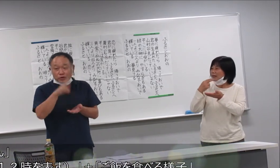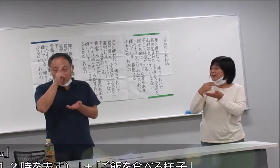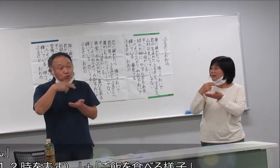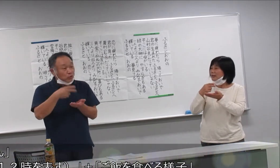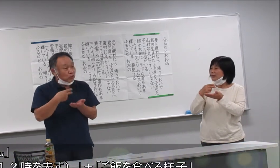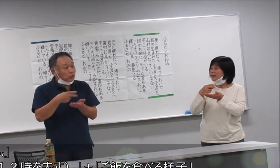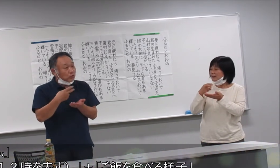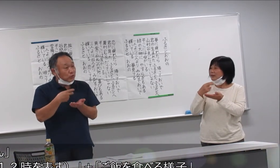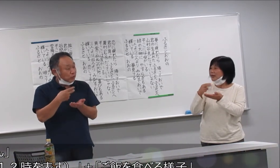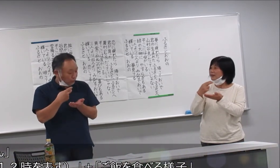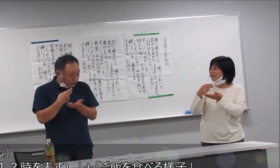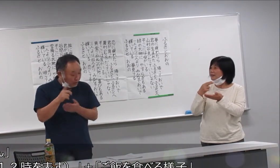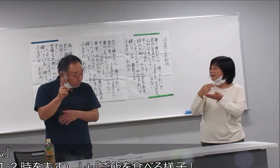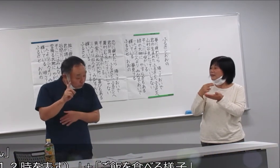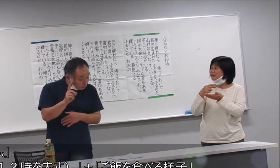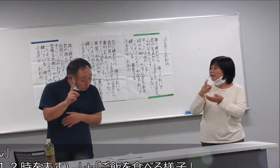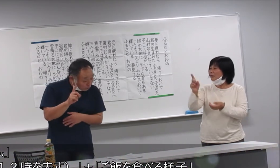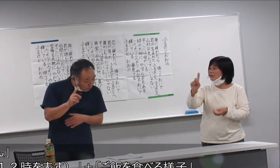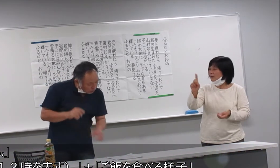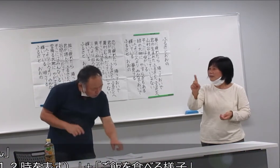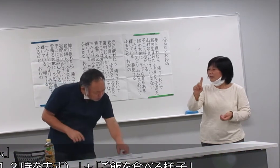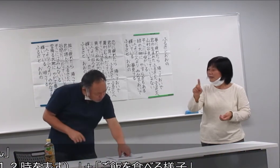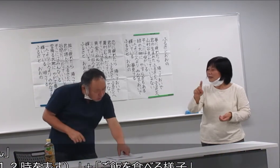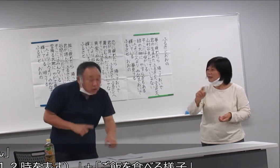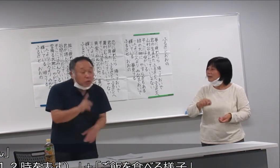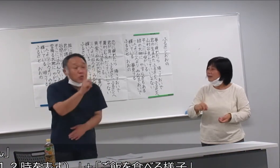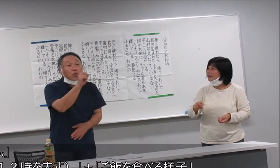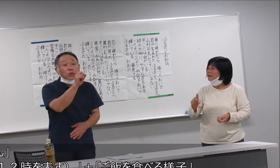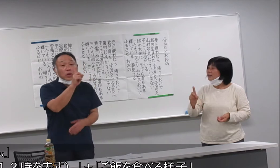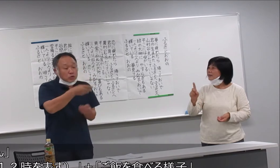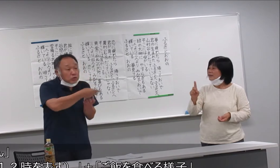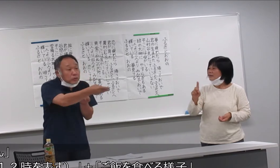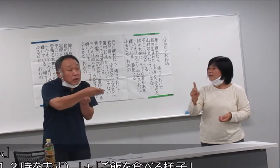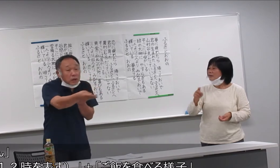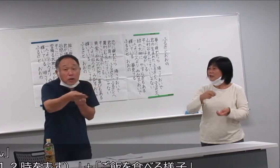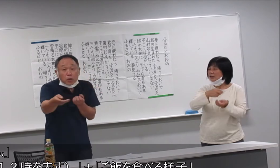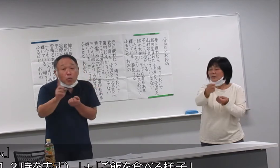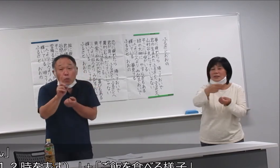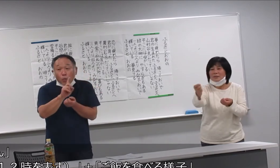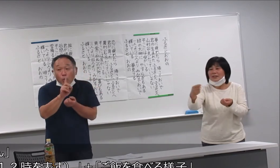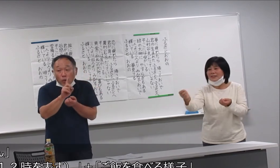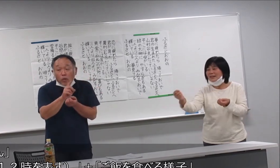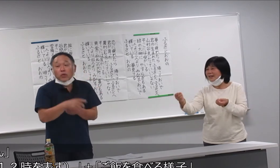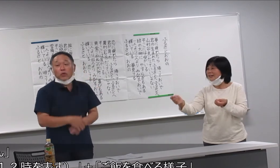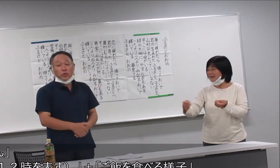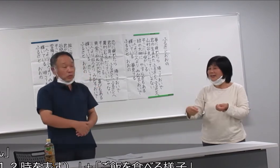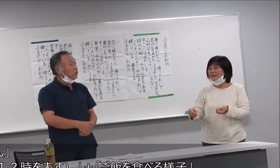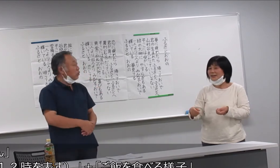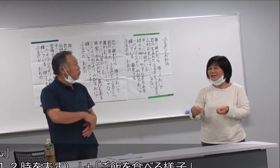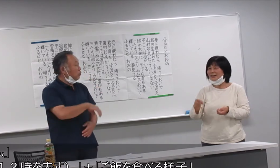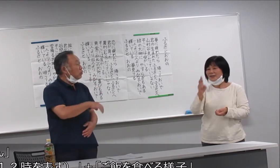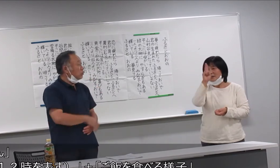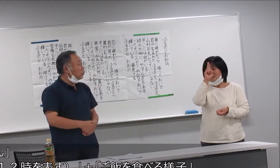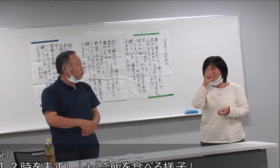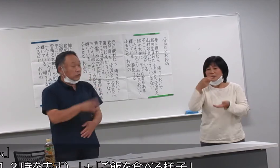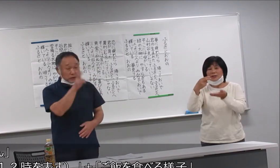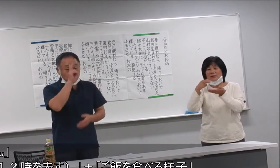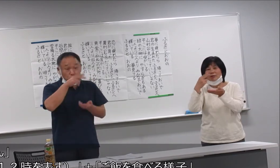ますか？ お昼ご飯。ご飯どこですか？ どこで配ってますか？お昼ご飯はどこ